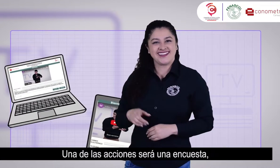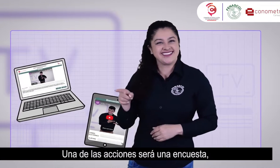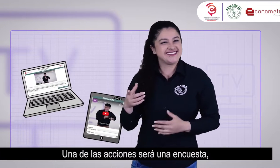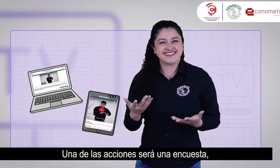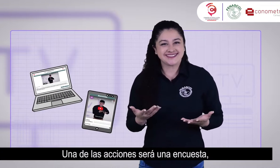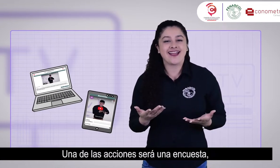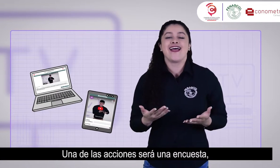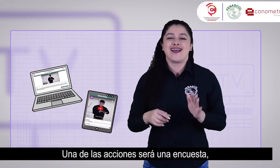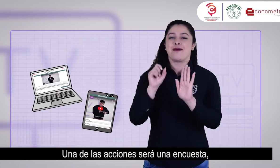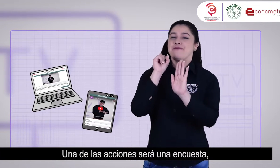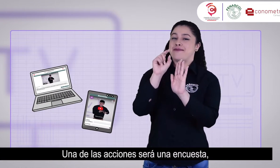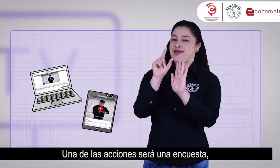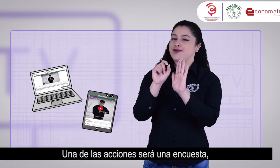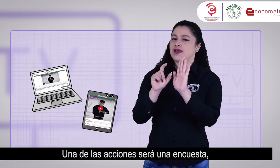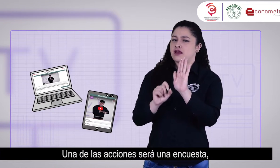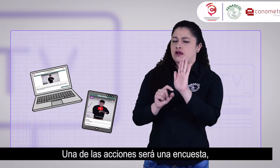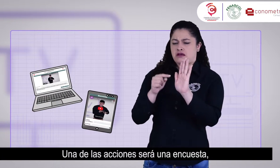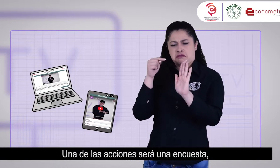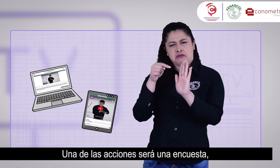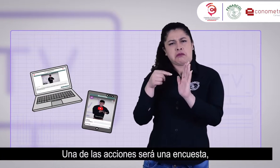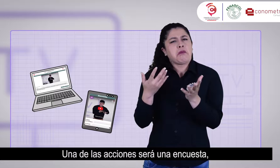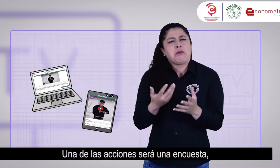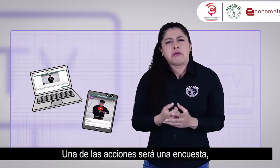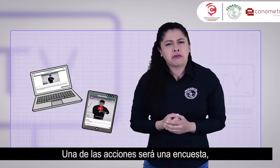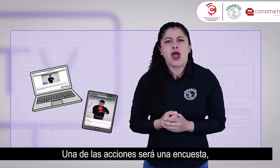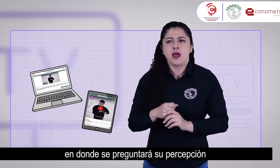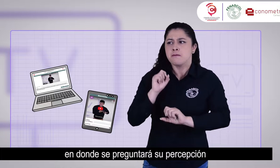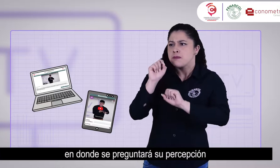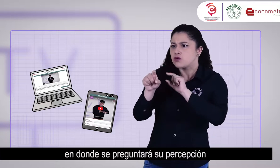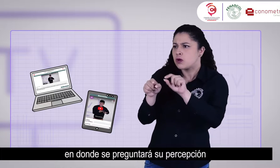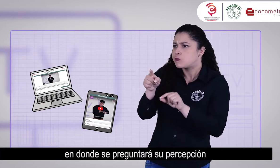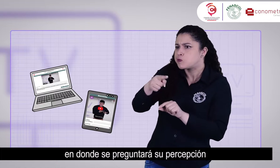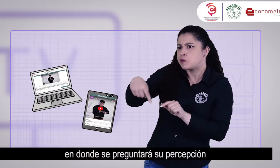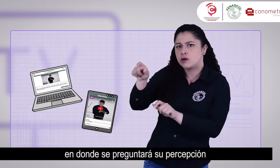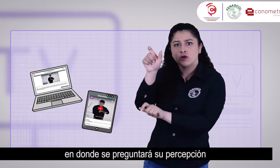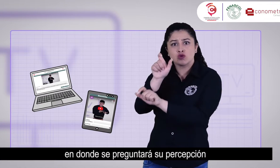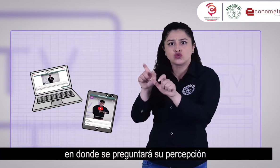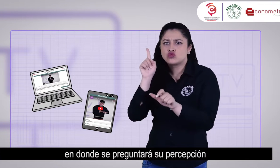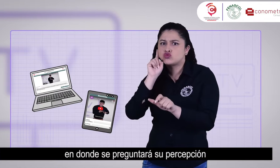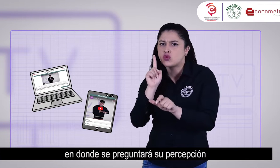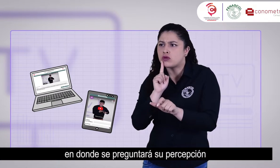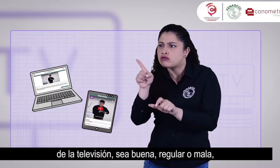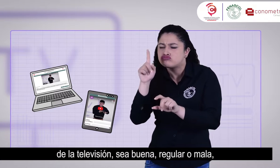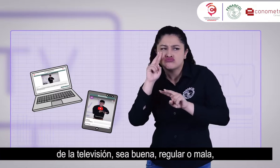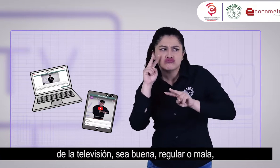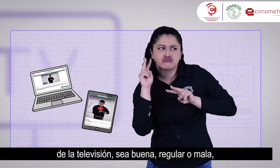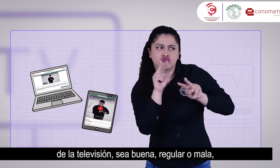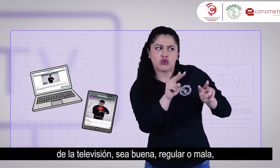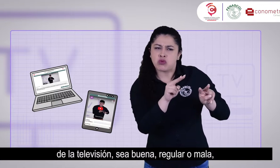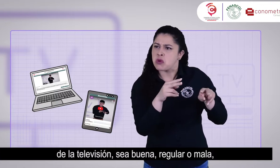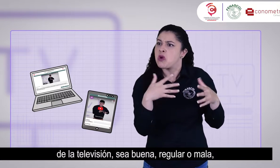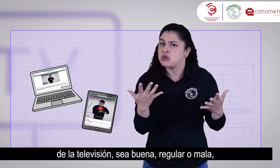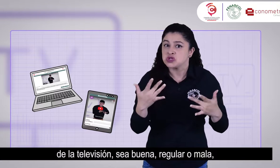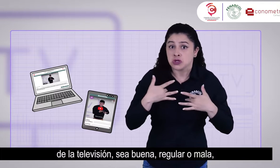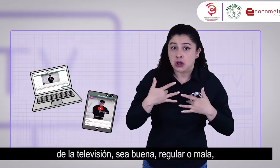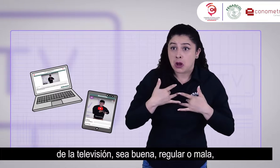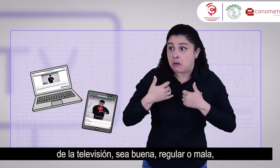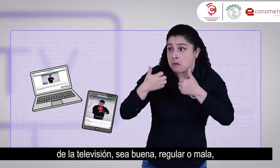Una de las acciones será una encuesta, en donde se preguntará su percepción de la televisión, sea buena,